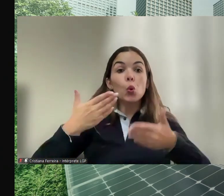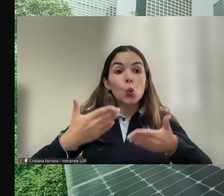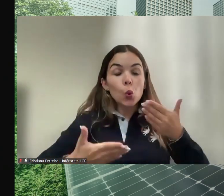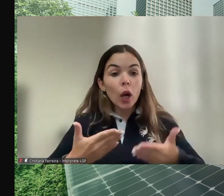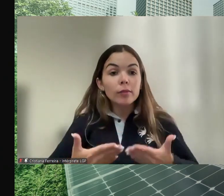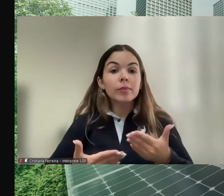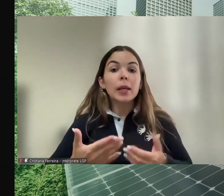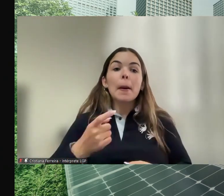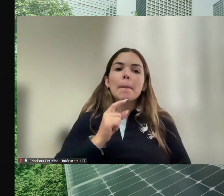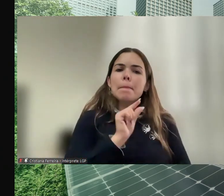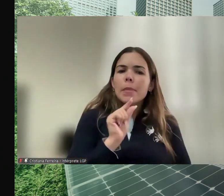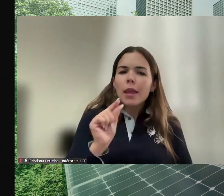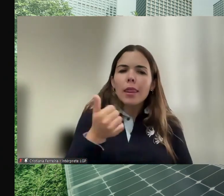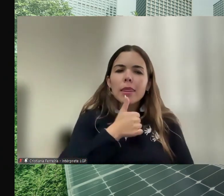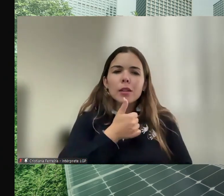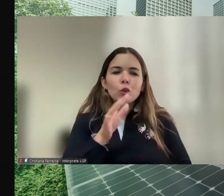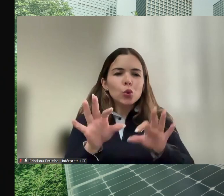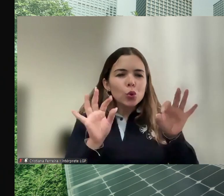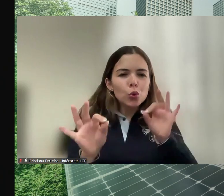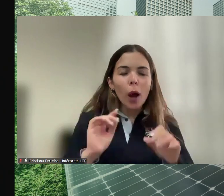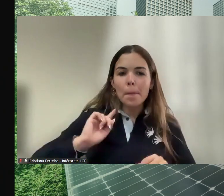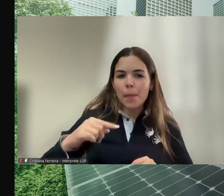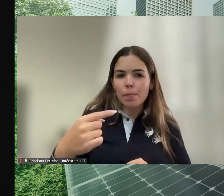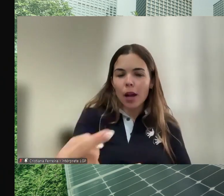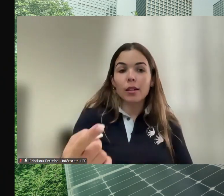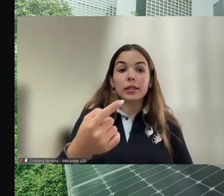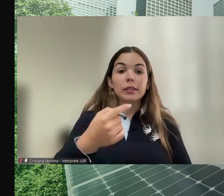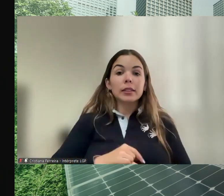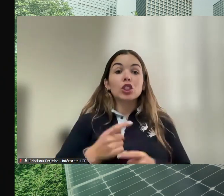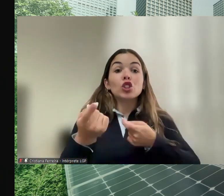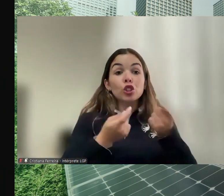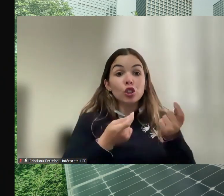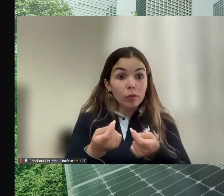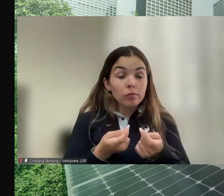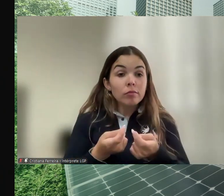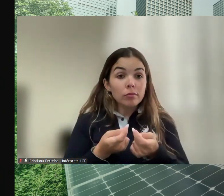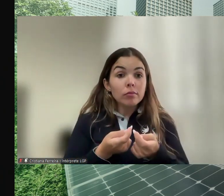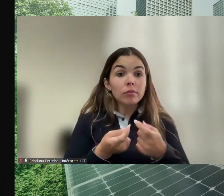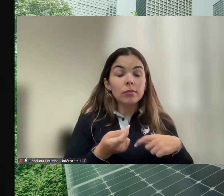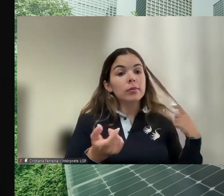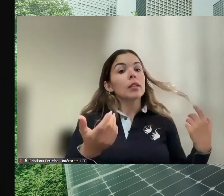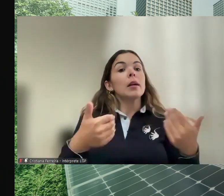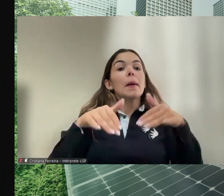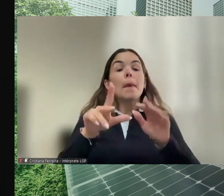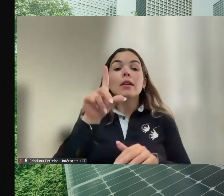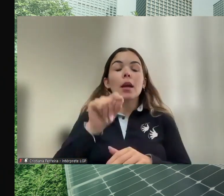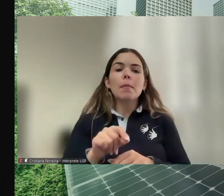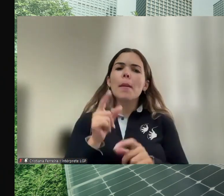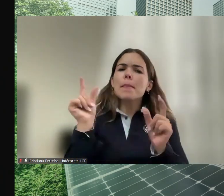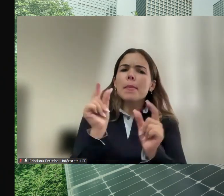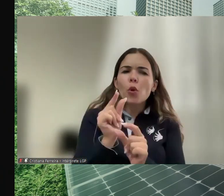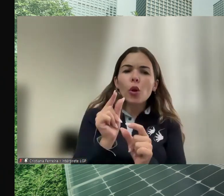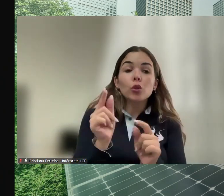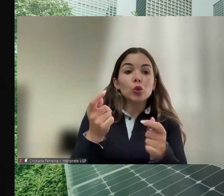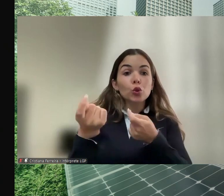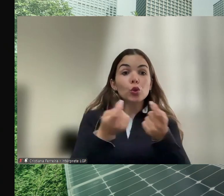pequenas decisões do dia-a-dia, com as nossas decisões de gestão, mas até com as pequenas decisões, com as decisões de